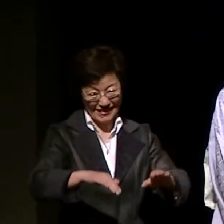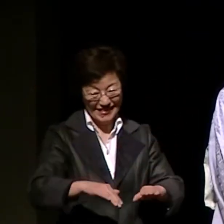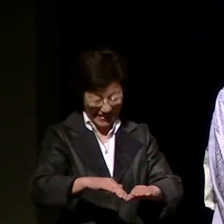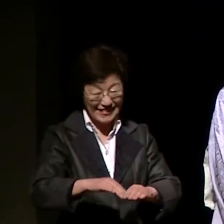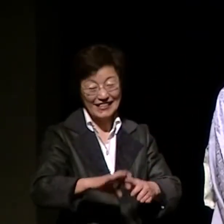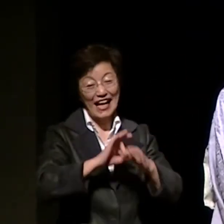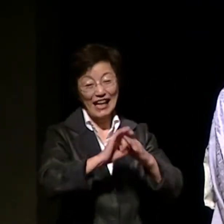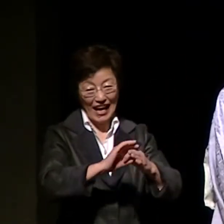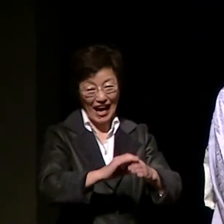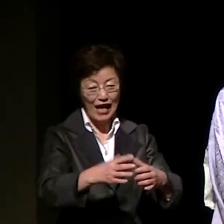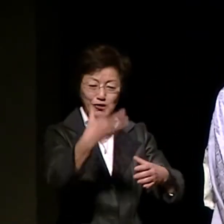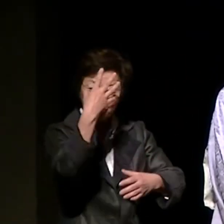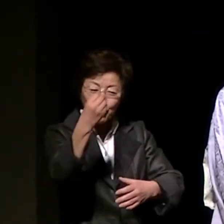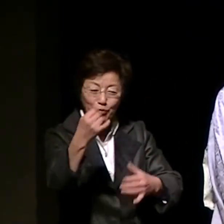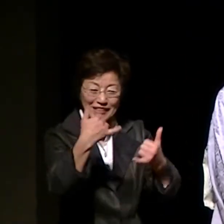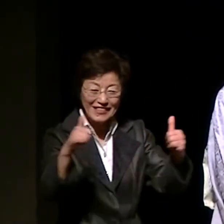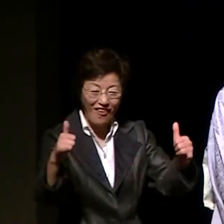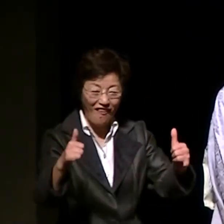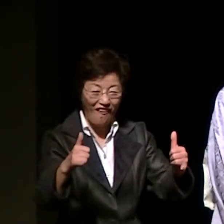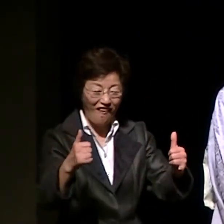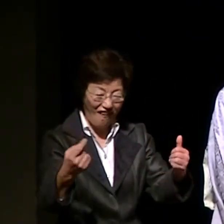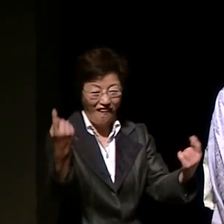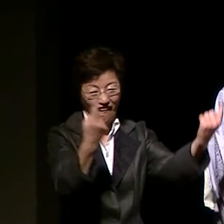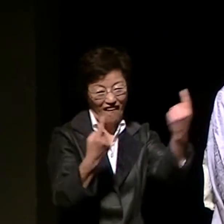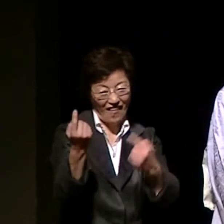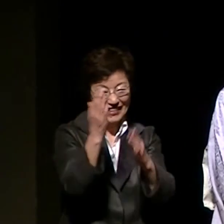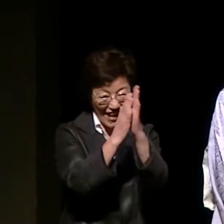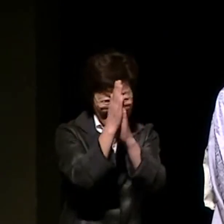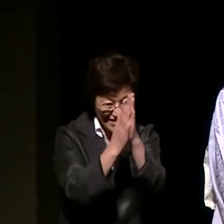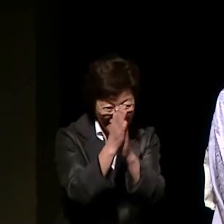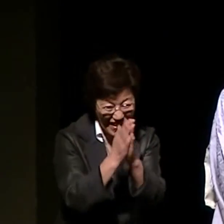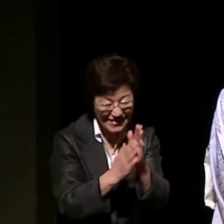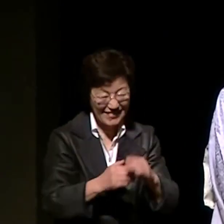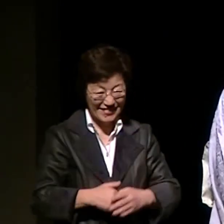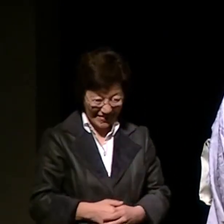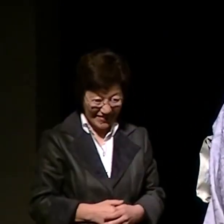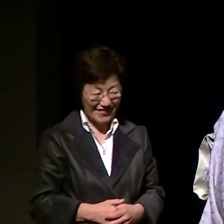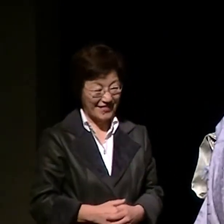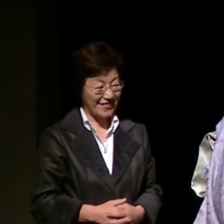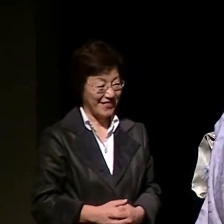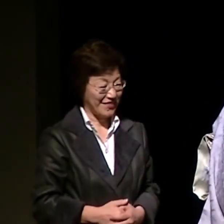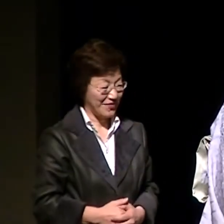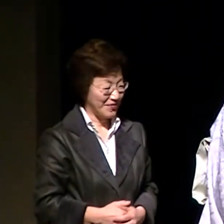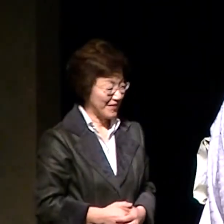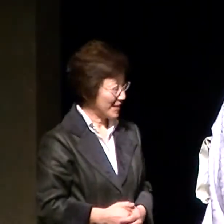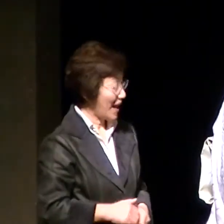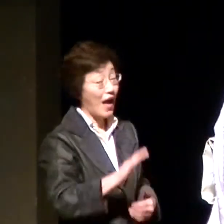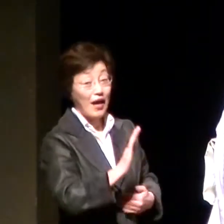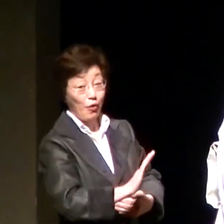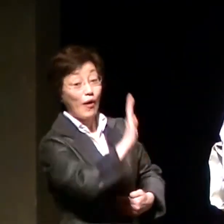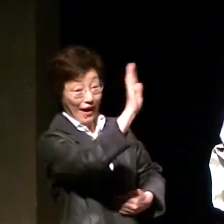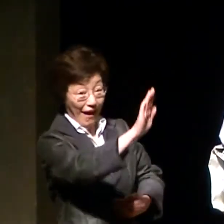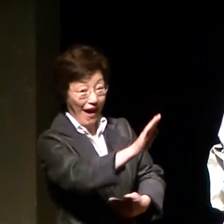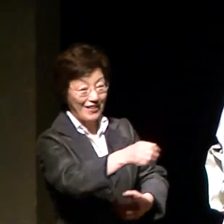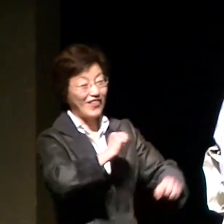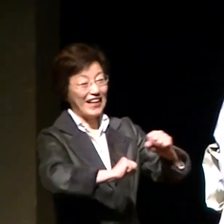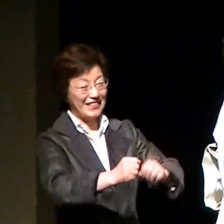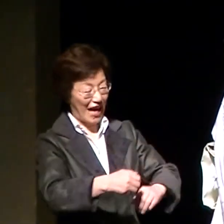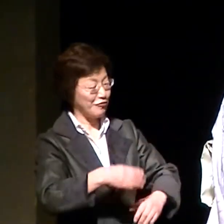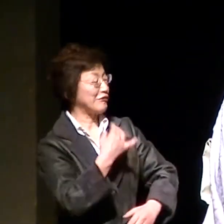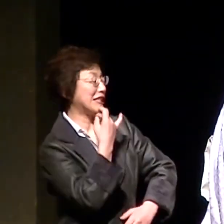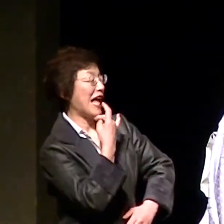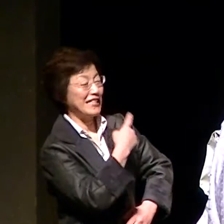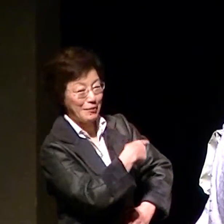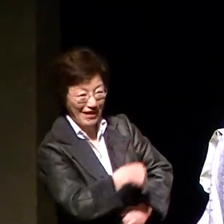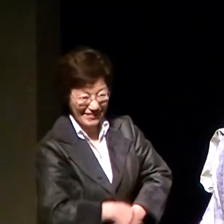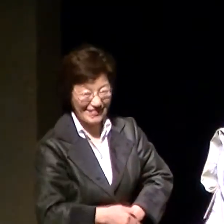味を持たれた方はこちらにも足を運んでください。よろしくお願いします。 これからのご活躍期待しております。